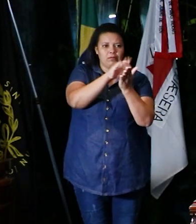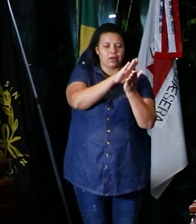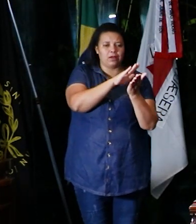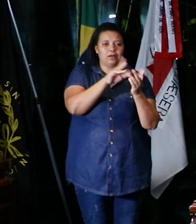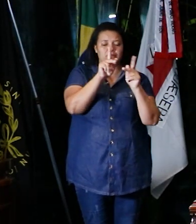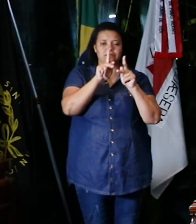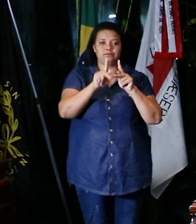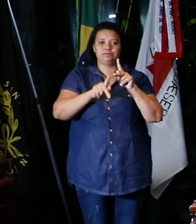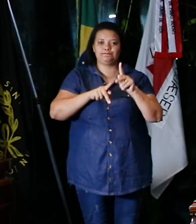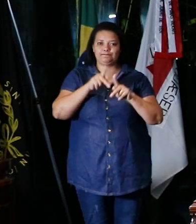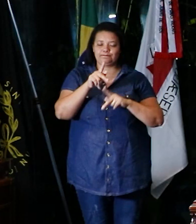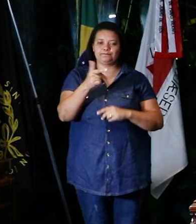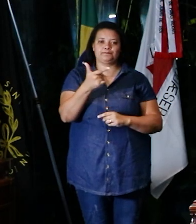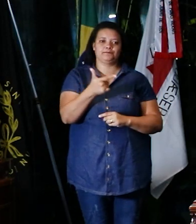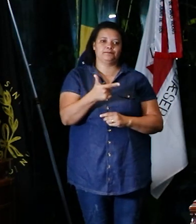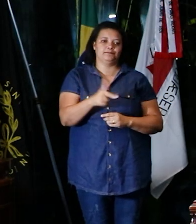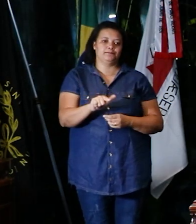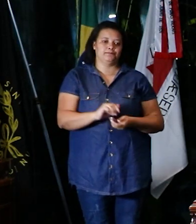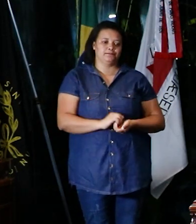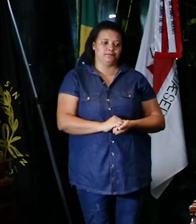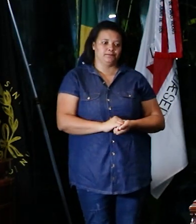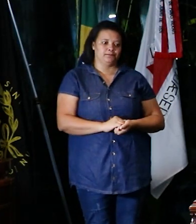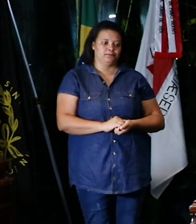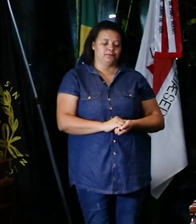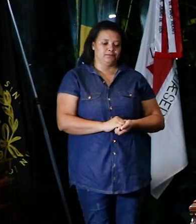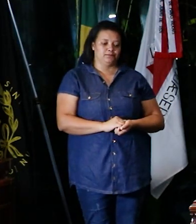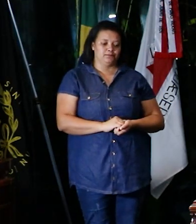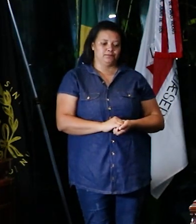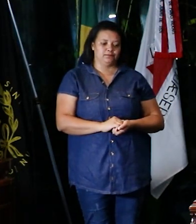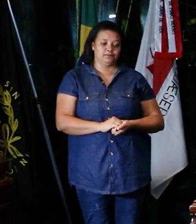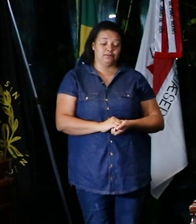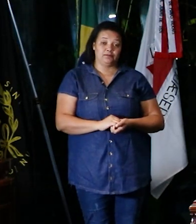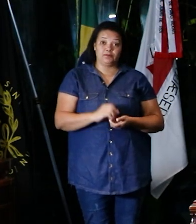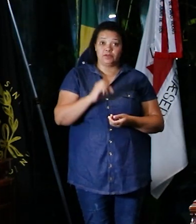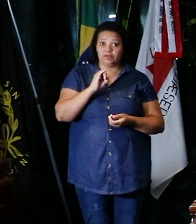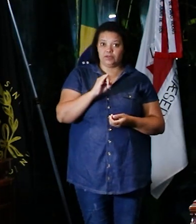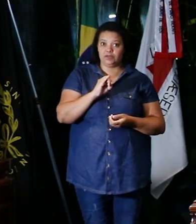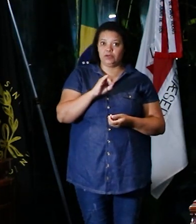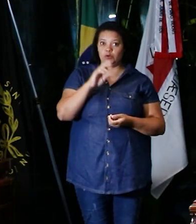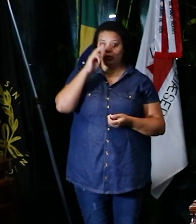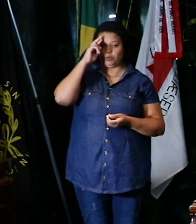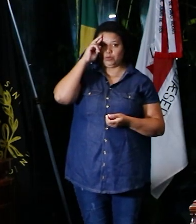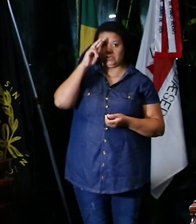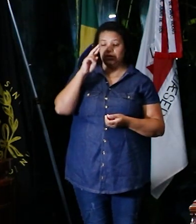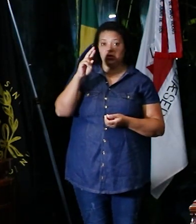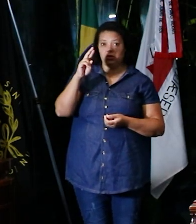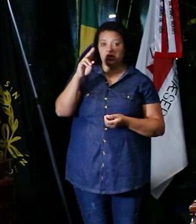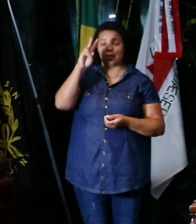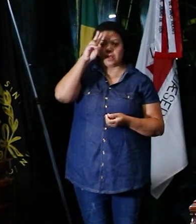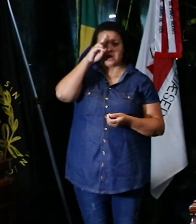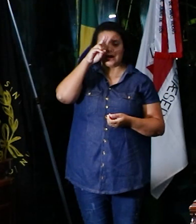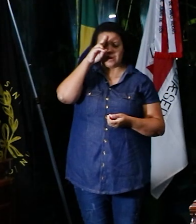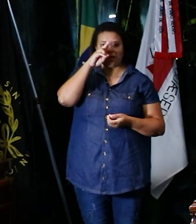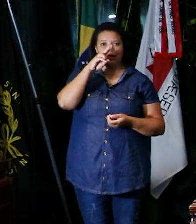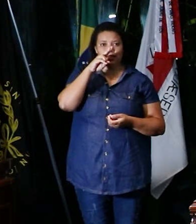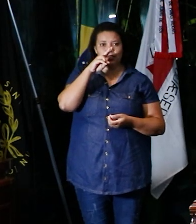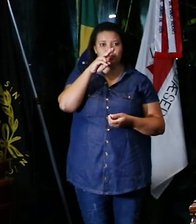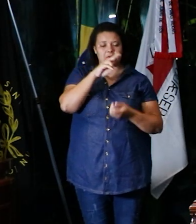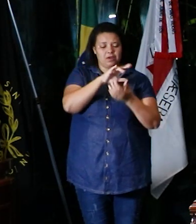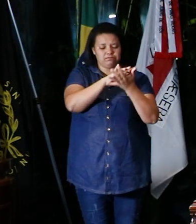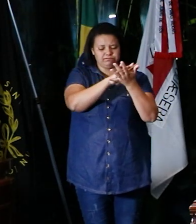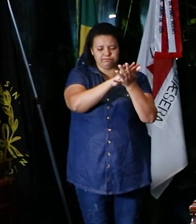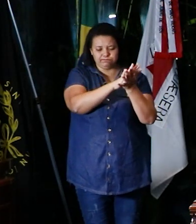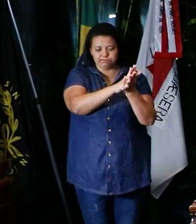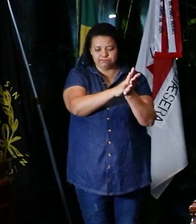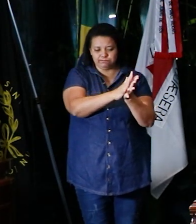catacumbeiros. A menos que o Senhor, em sua ira, se lembre de consumar a ameaça e